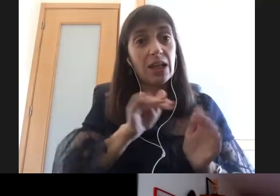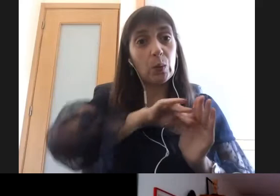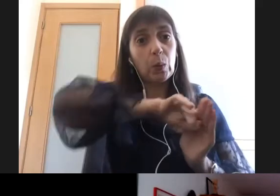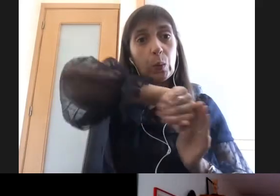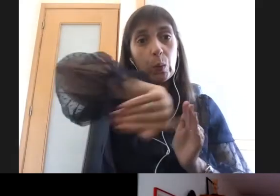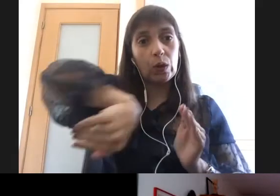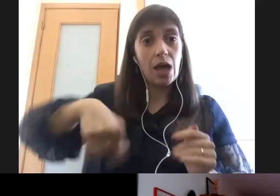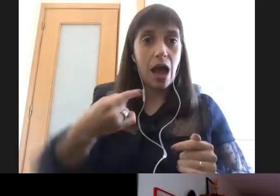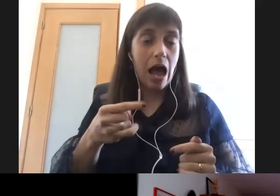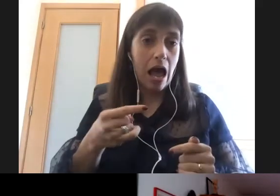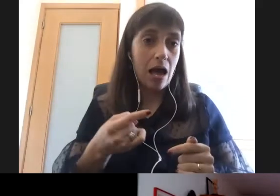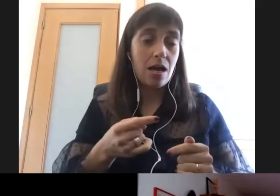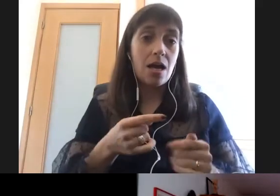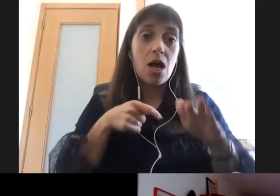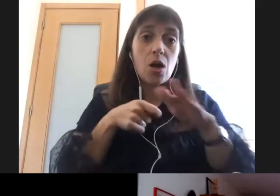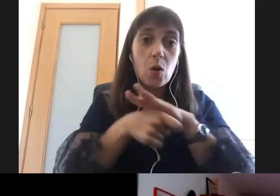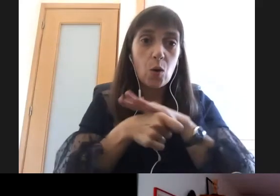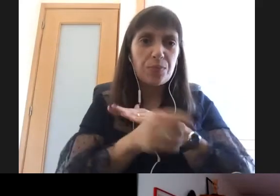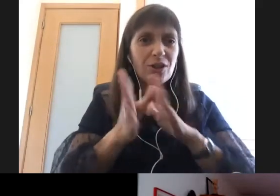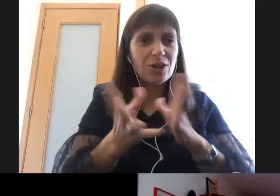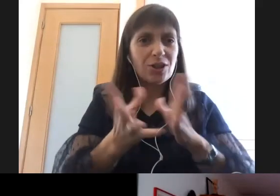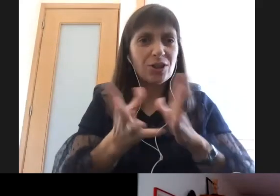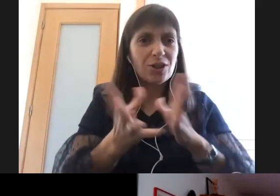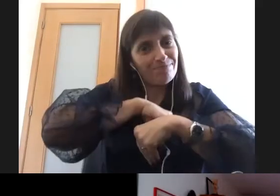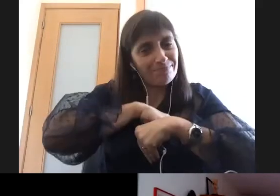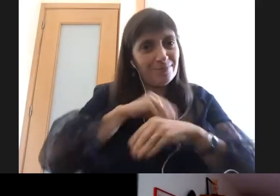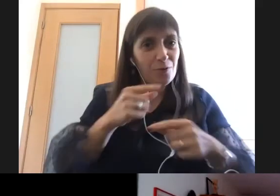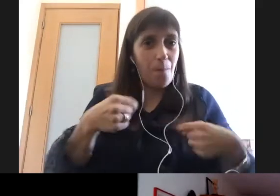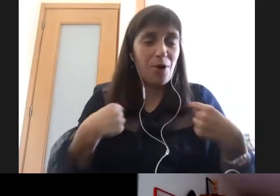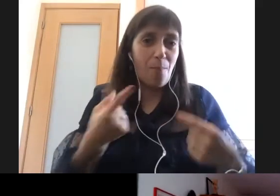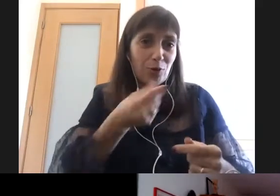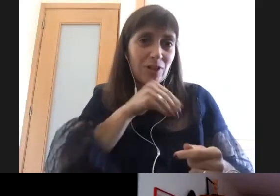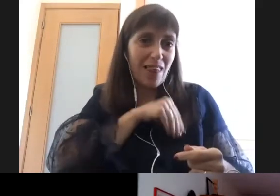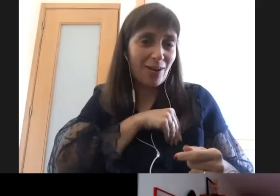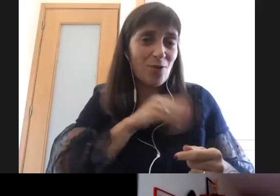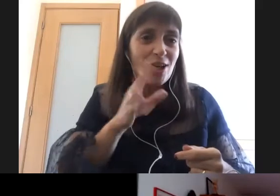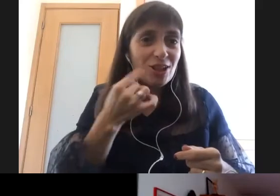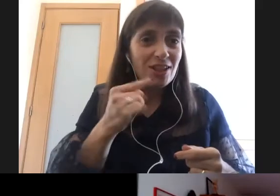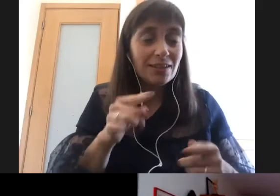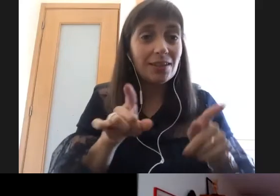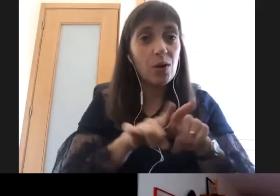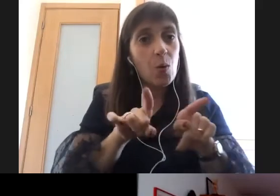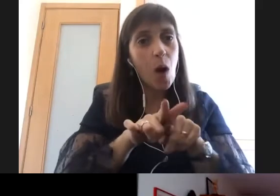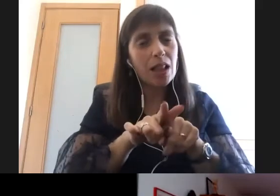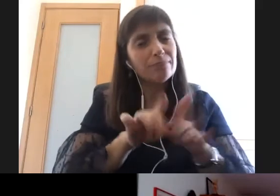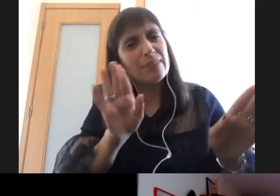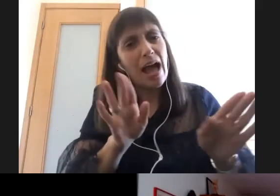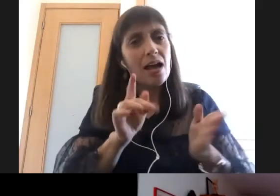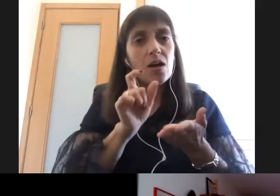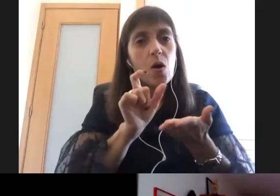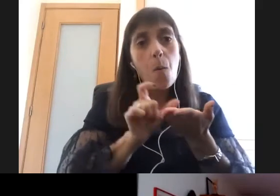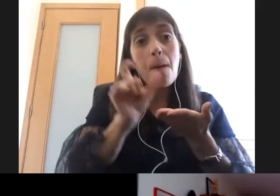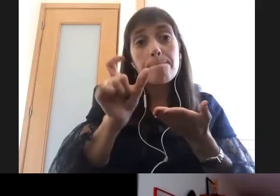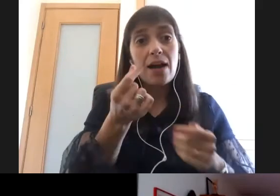A corrupção já estava embutida no salário. Ou seja, já havia esse pressuposto, para dizer que uma parte do